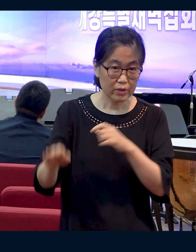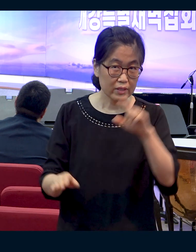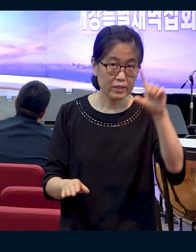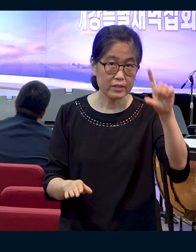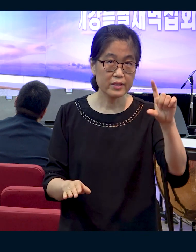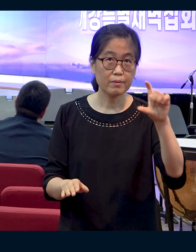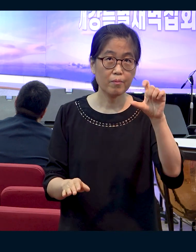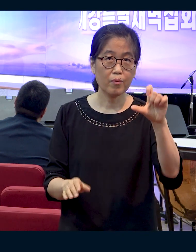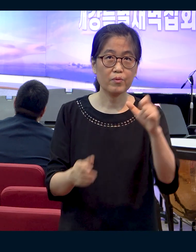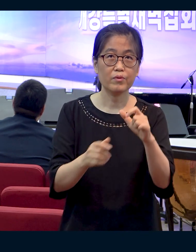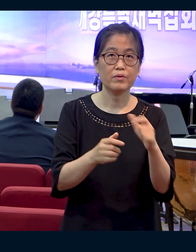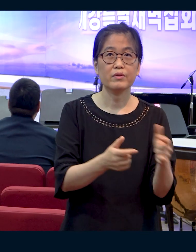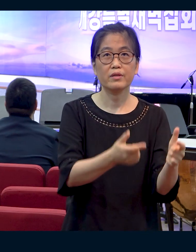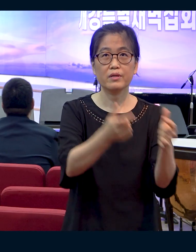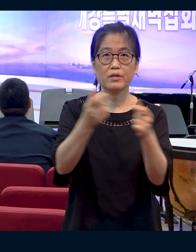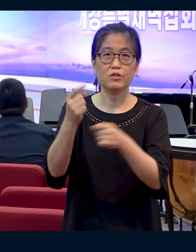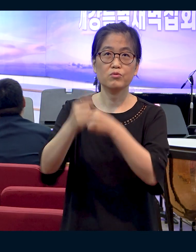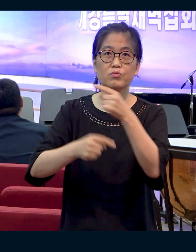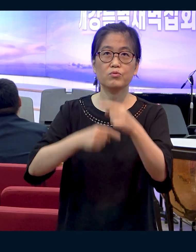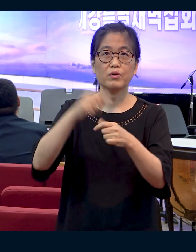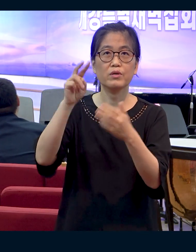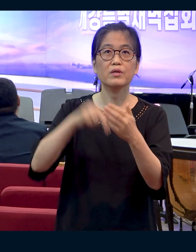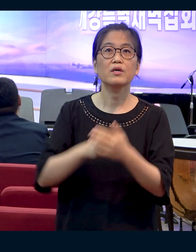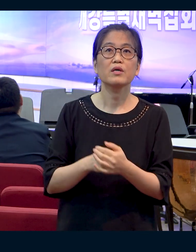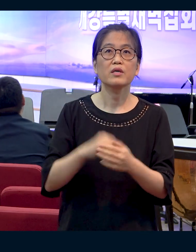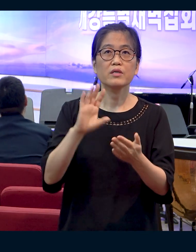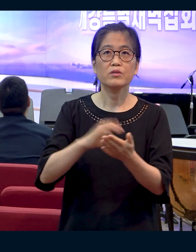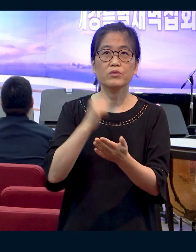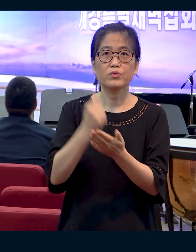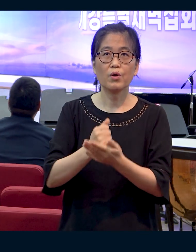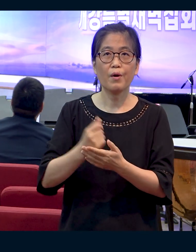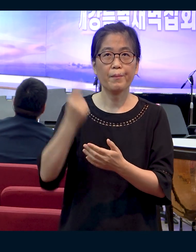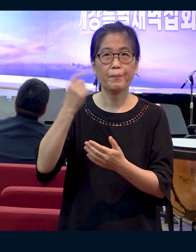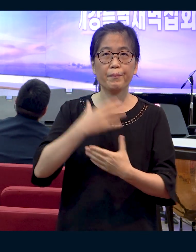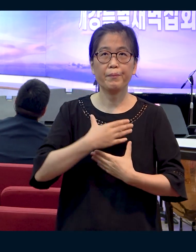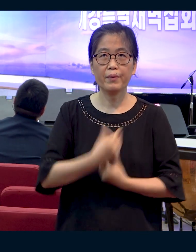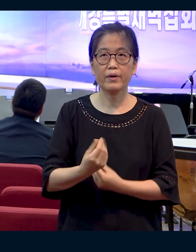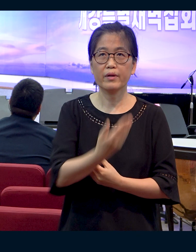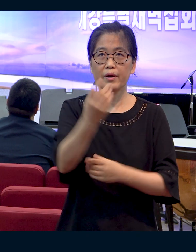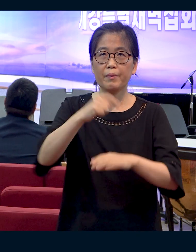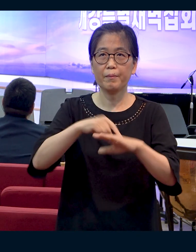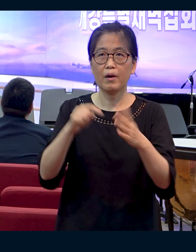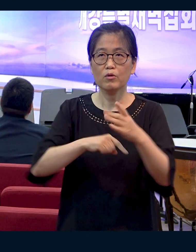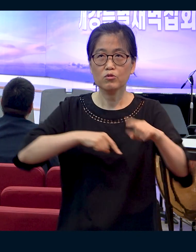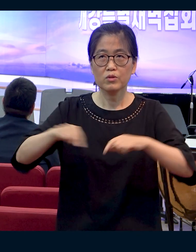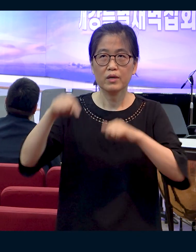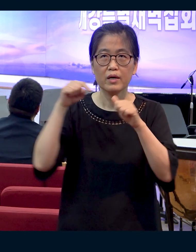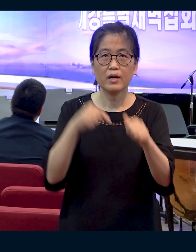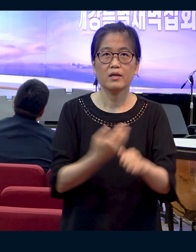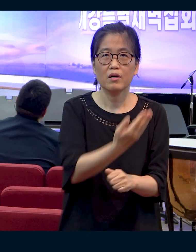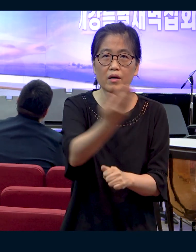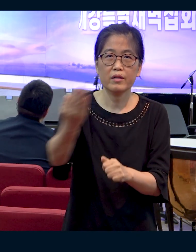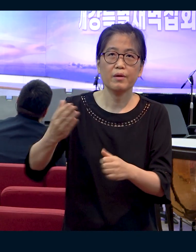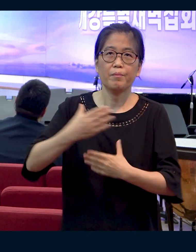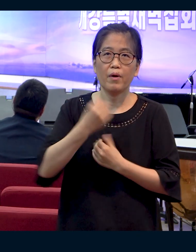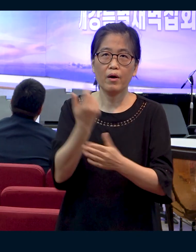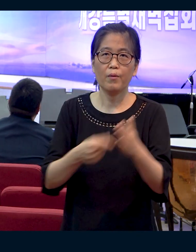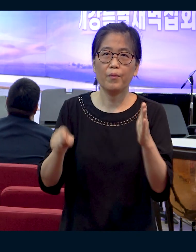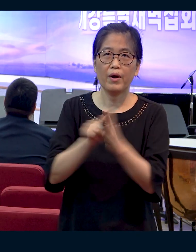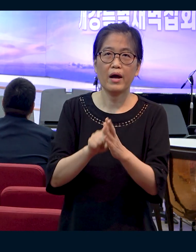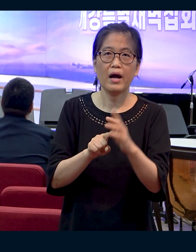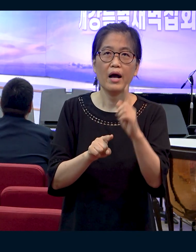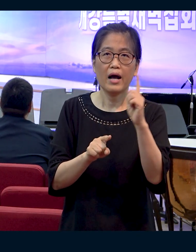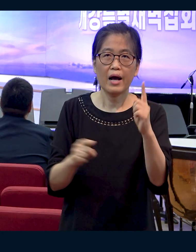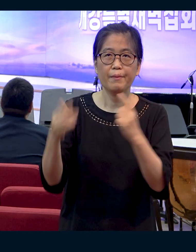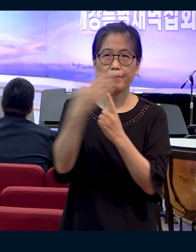우리 15절을 함께 읽겠습니다. 15절 같이 읽습니다. 그리스도의 평강이 너희 마음을 주장하게 하라. 너희는